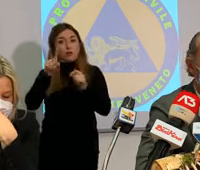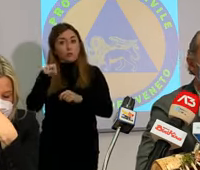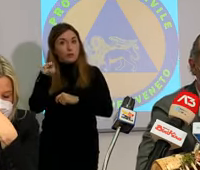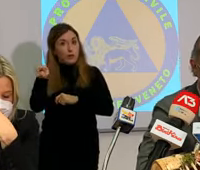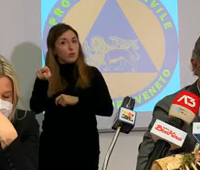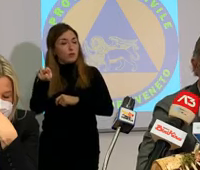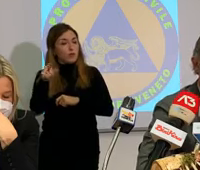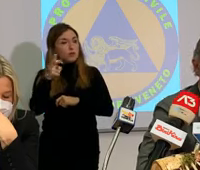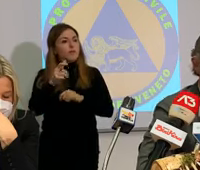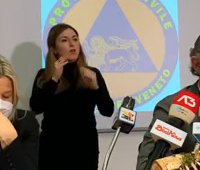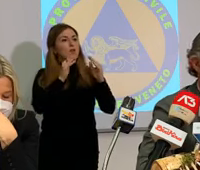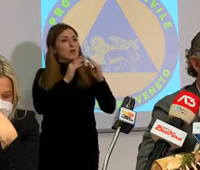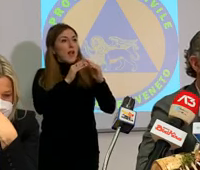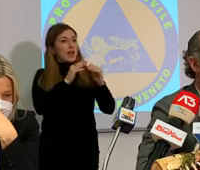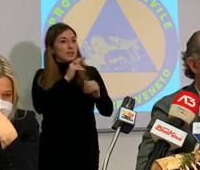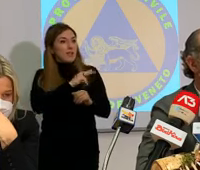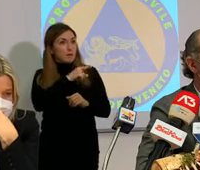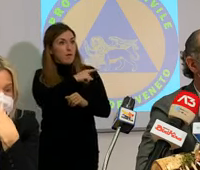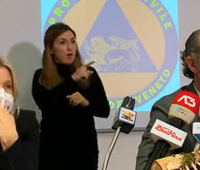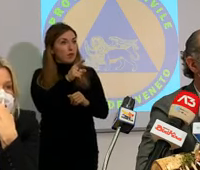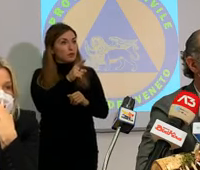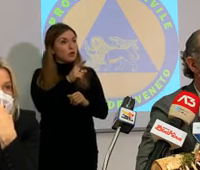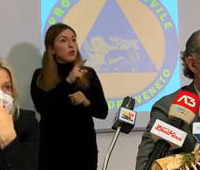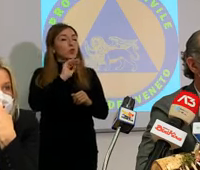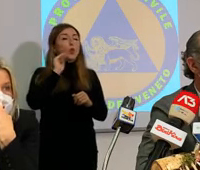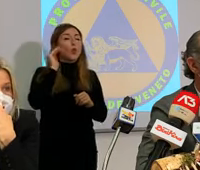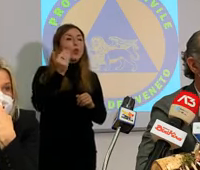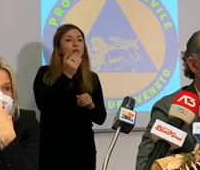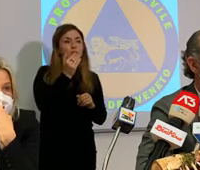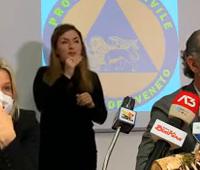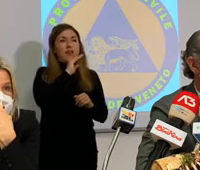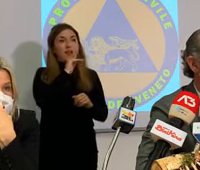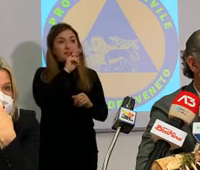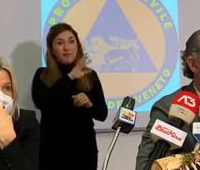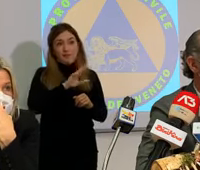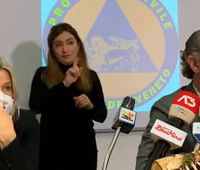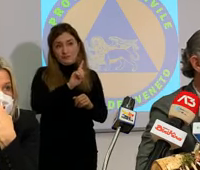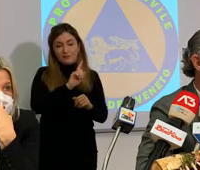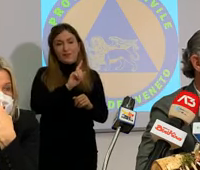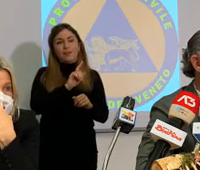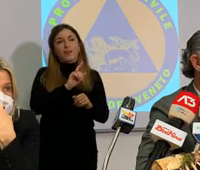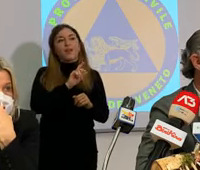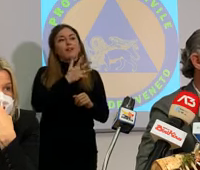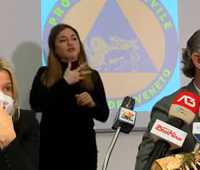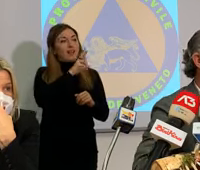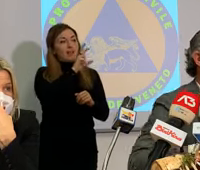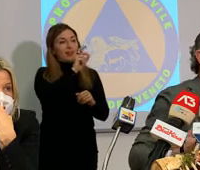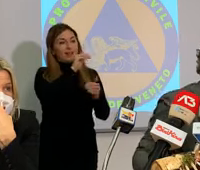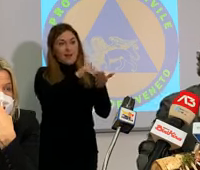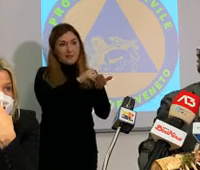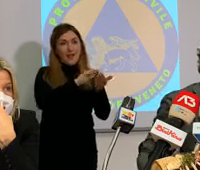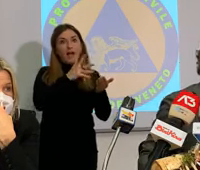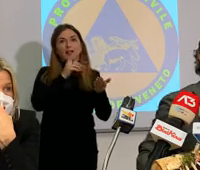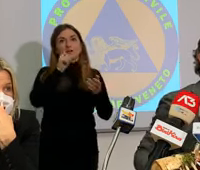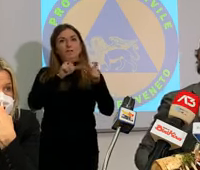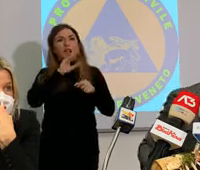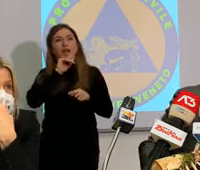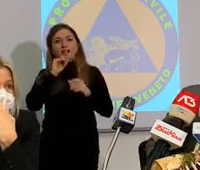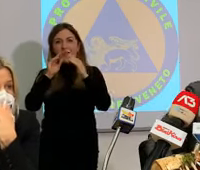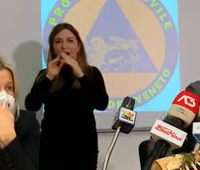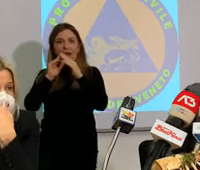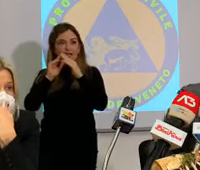dimentichiamoci che in casa di riposo non ci sono tutti gli anziani del veneto sono 30mila gli altri sono a casa anno vivono da soli